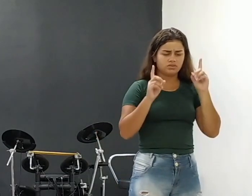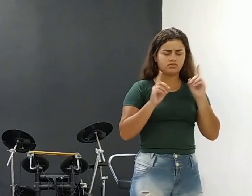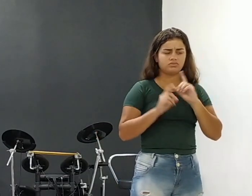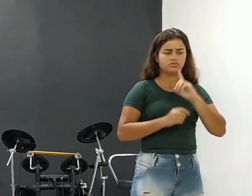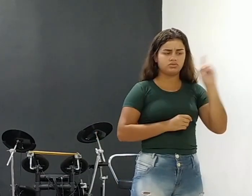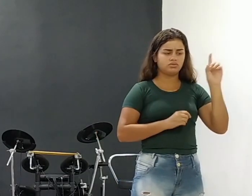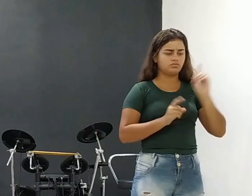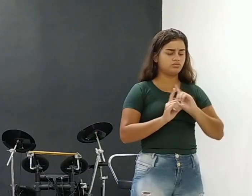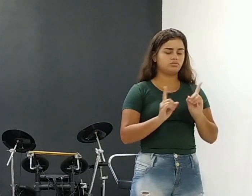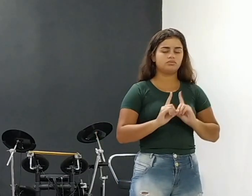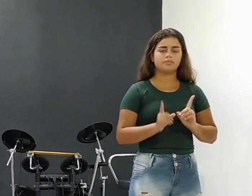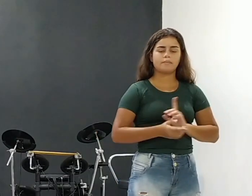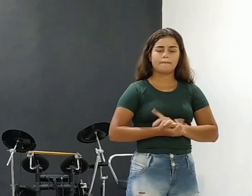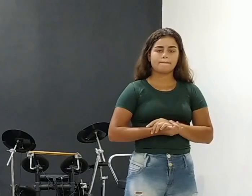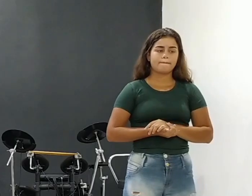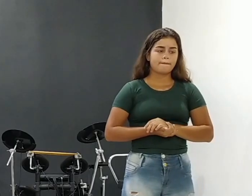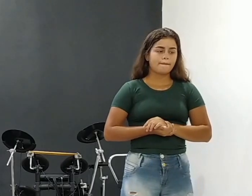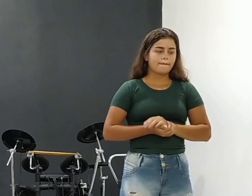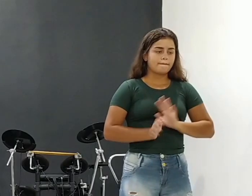Ruth, capítulo 4,